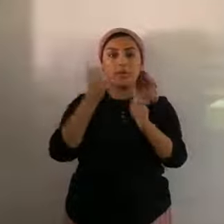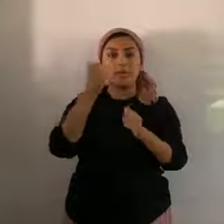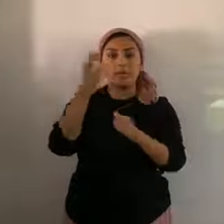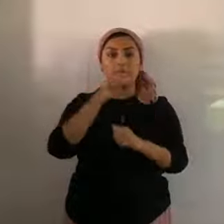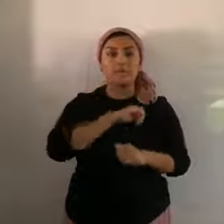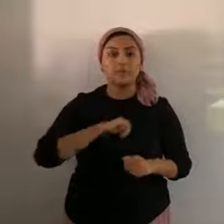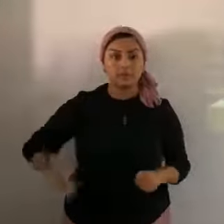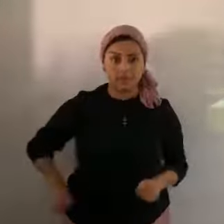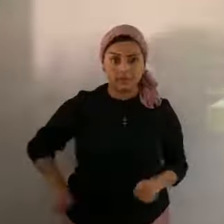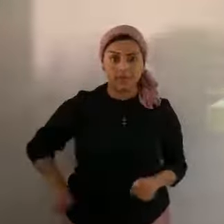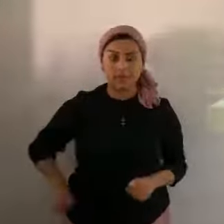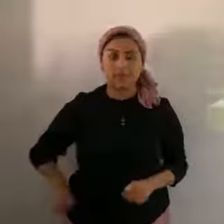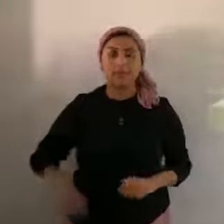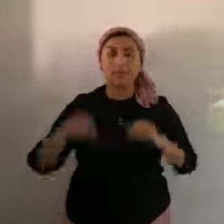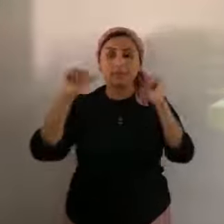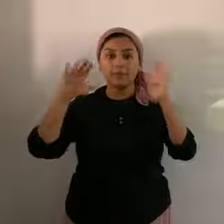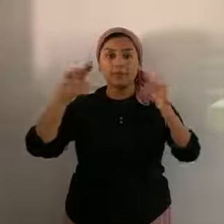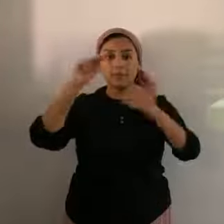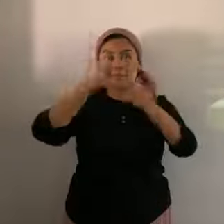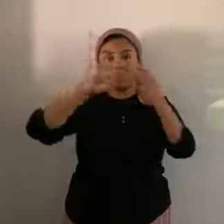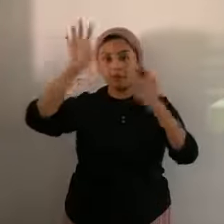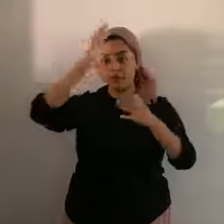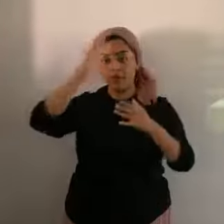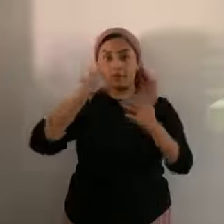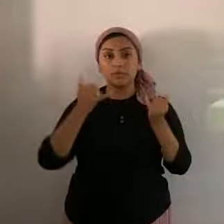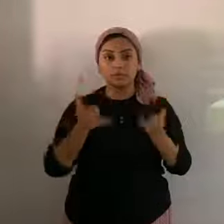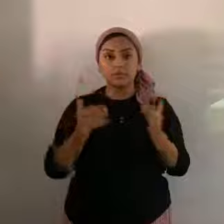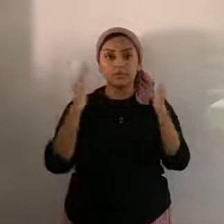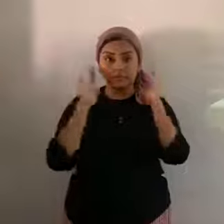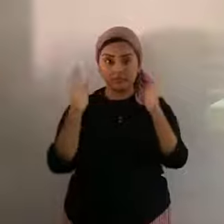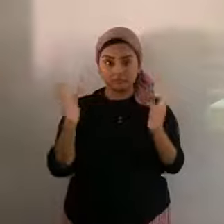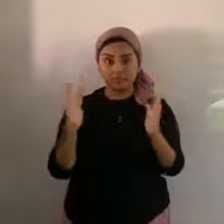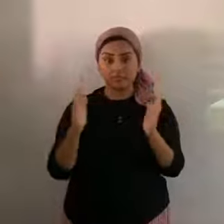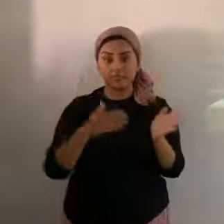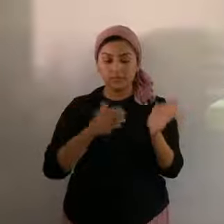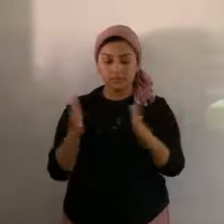Mashiach. Bendito es el Abacados. Ahora, mucha atención.